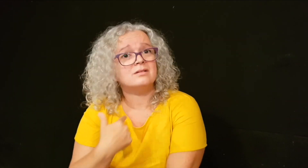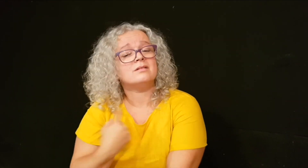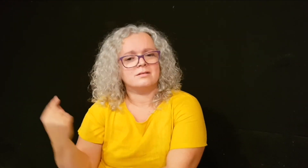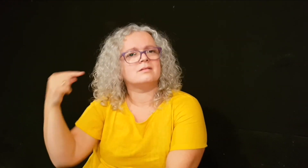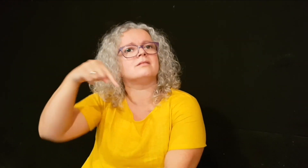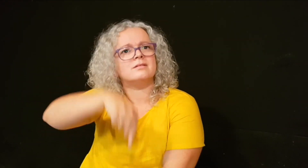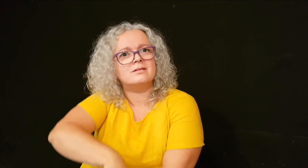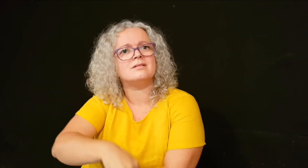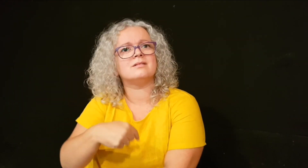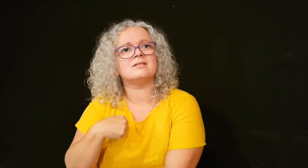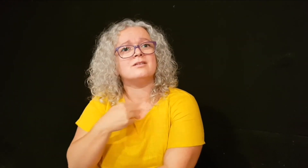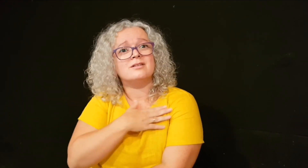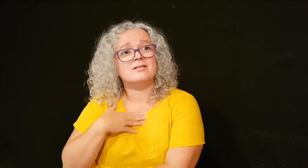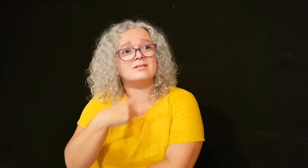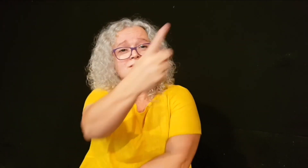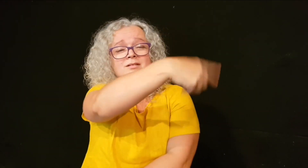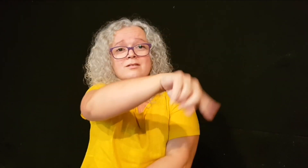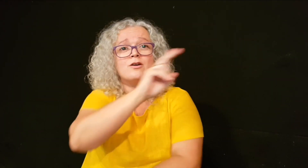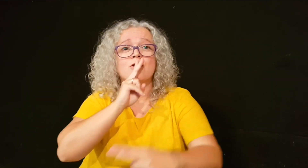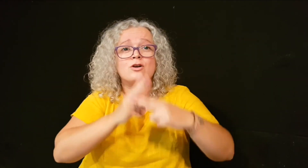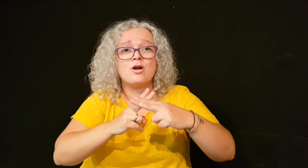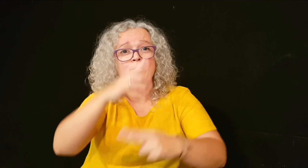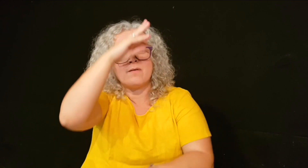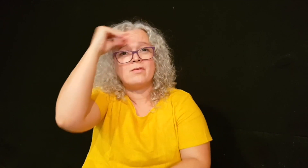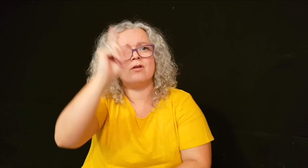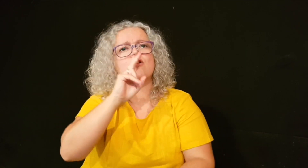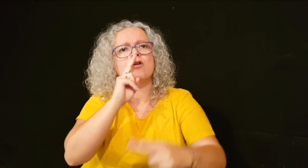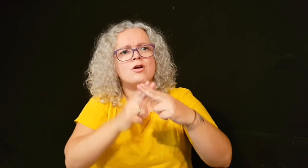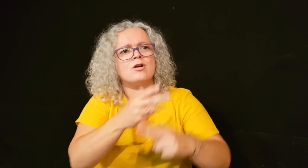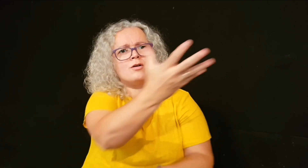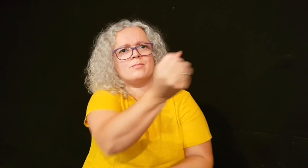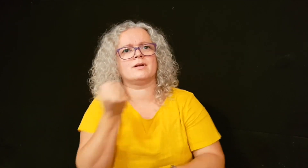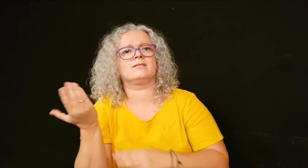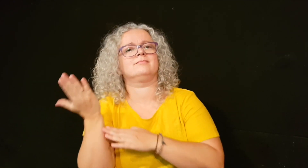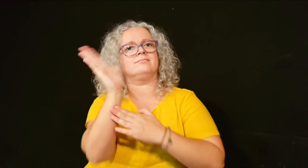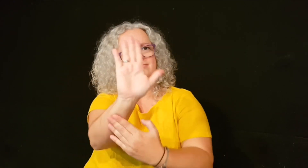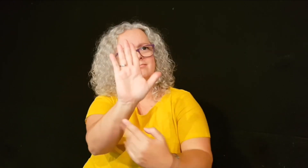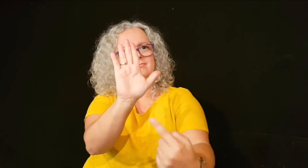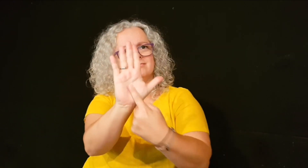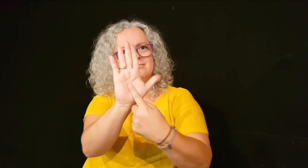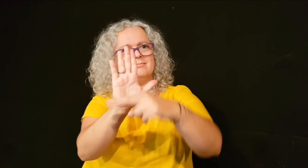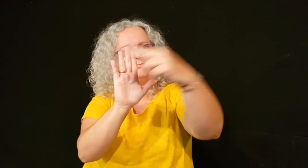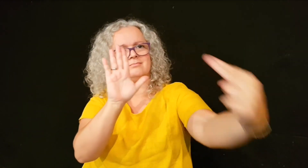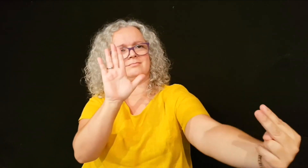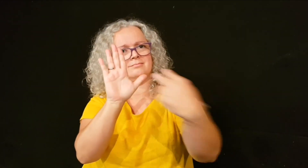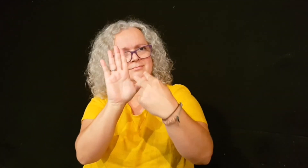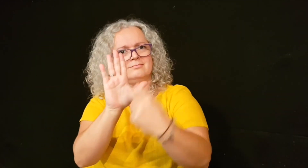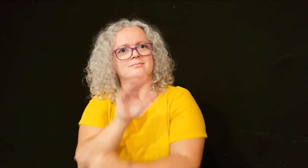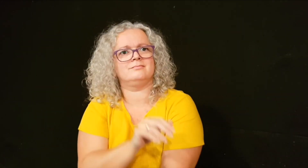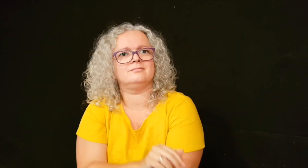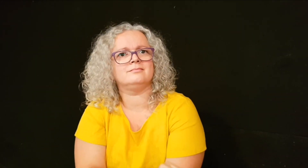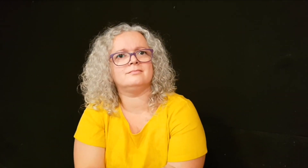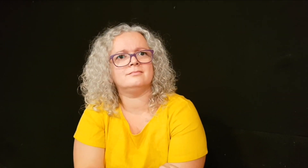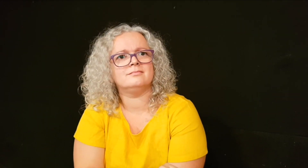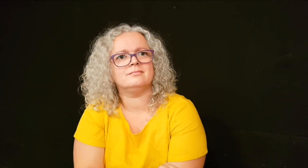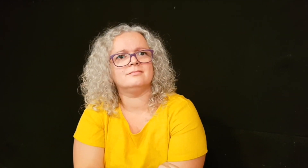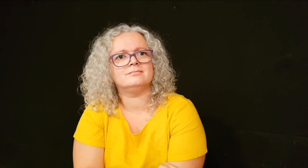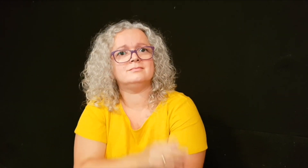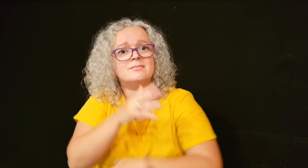que han desaparecido. Pero claro, yo estoy aquí porque quiero mostrar que esas personas que no se les olvide, que están ahí para que se les